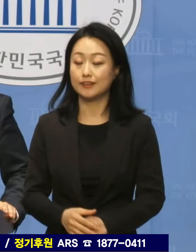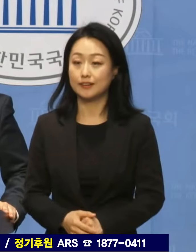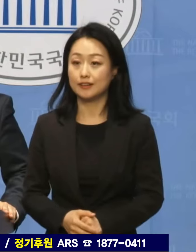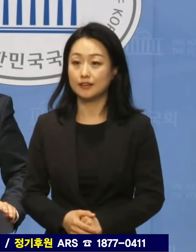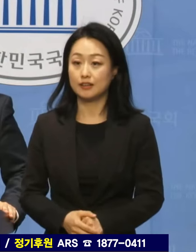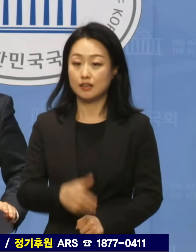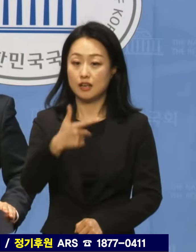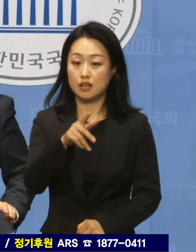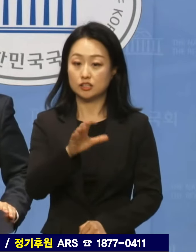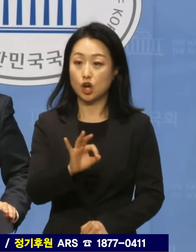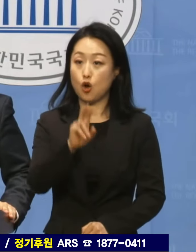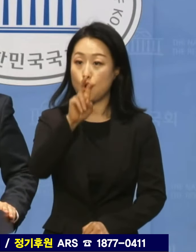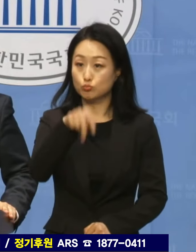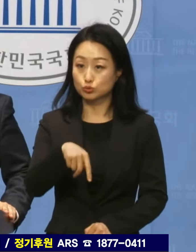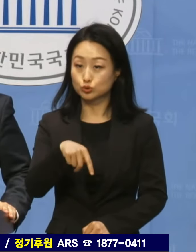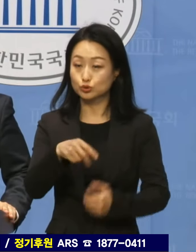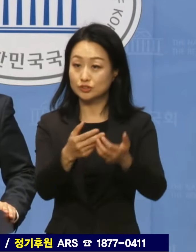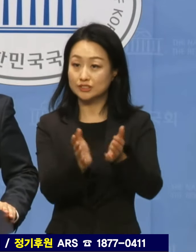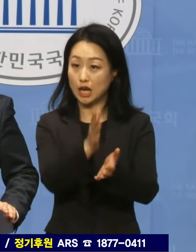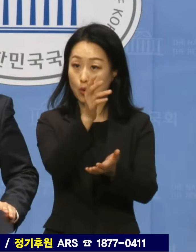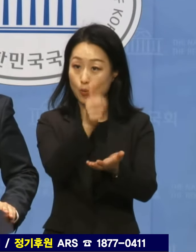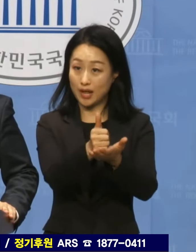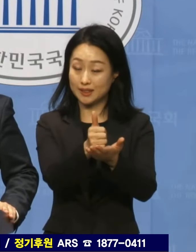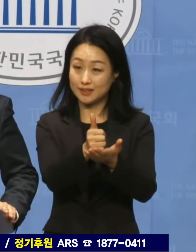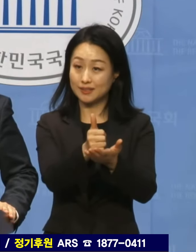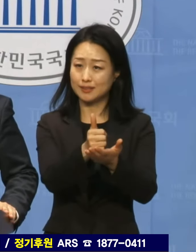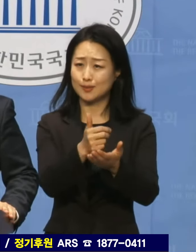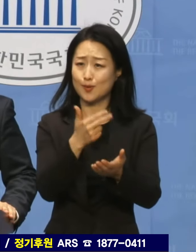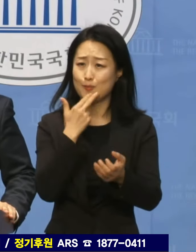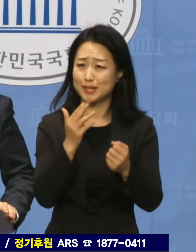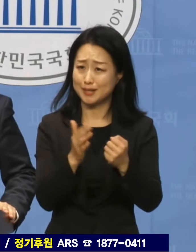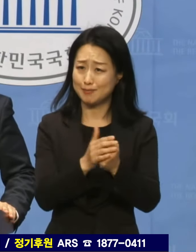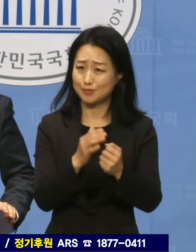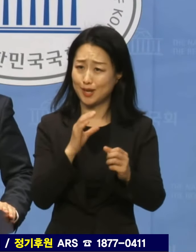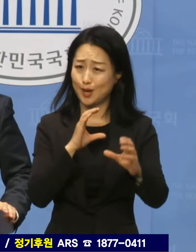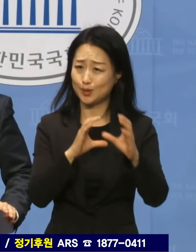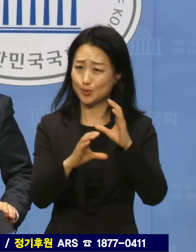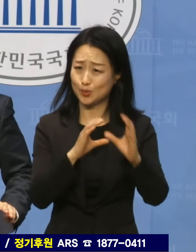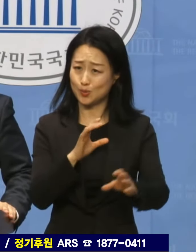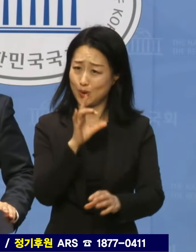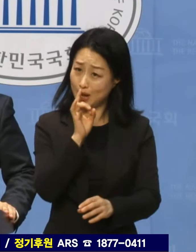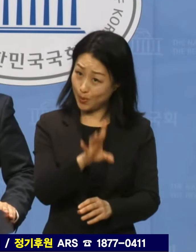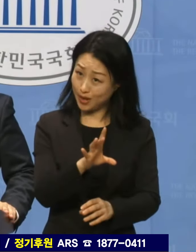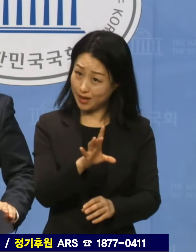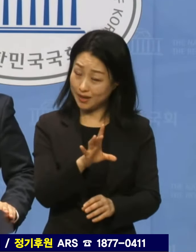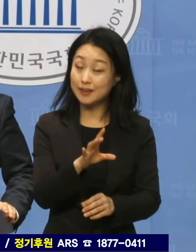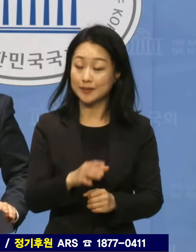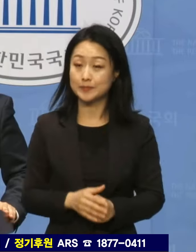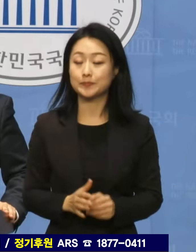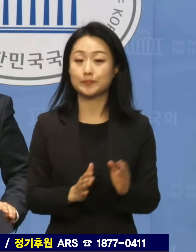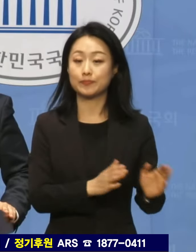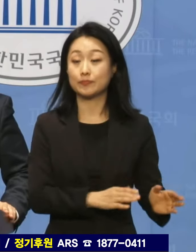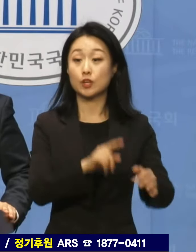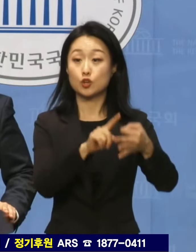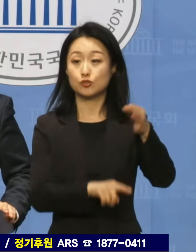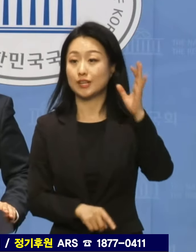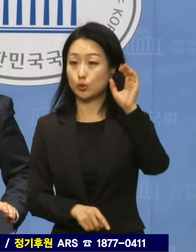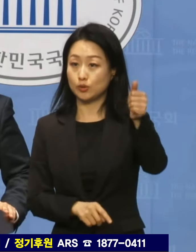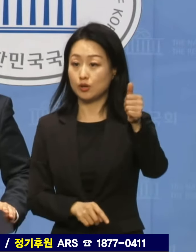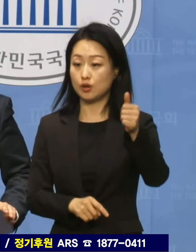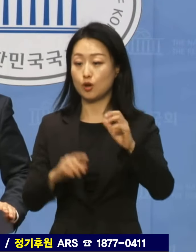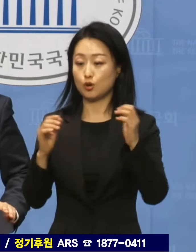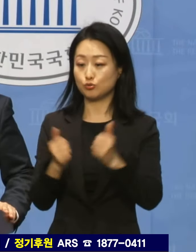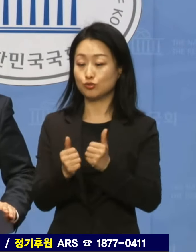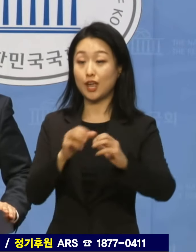정무장관 없어서 소통이 안 된 것이 아닙니다 윤성열 대통령이 국회와의 소통 강화를